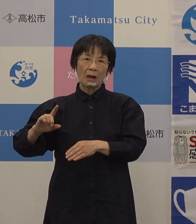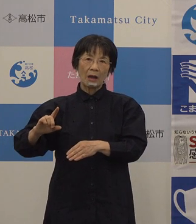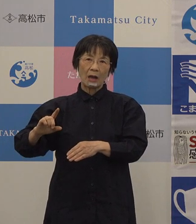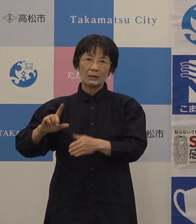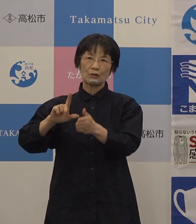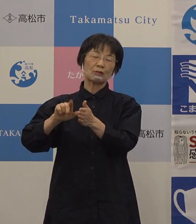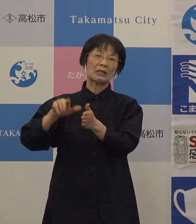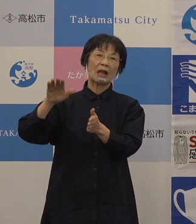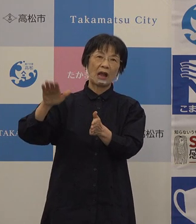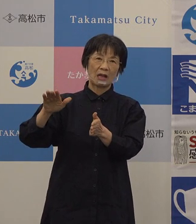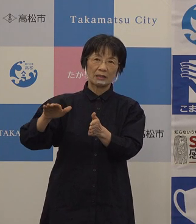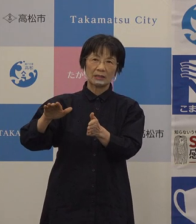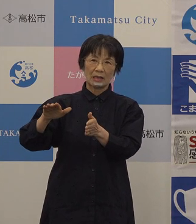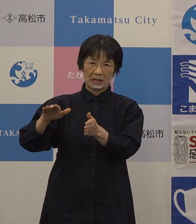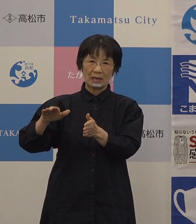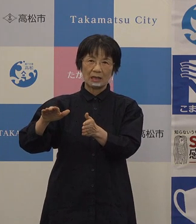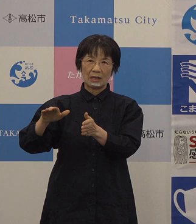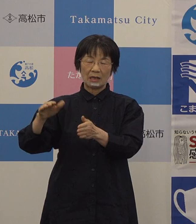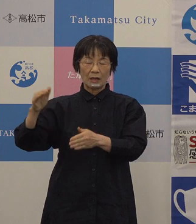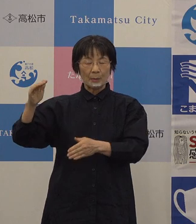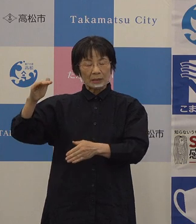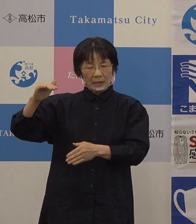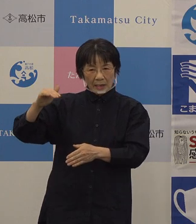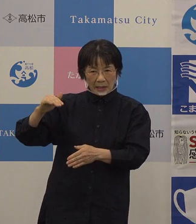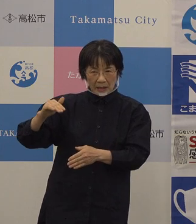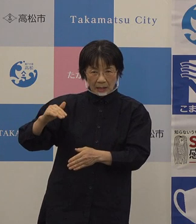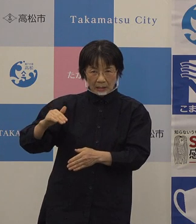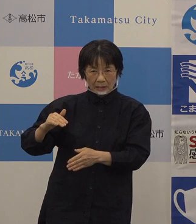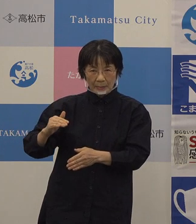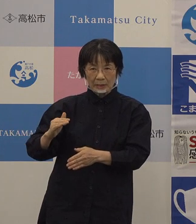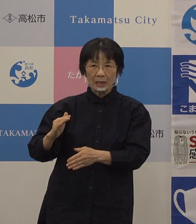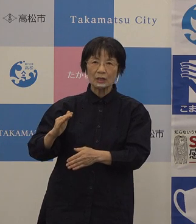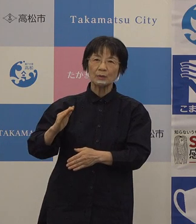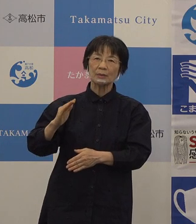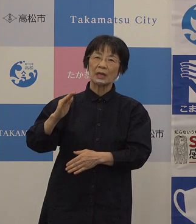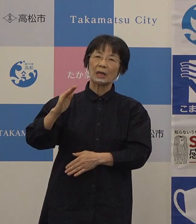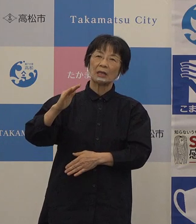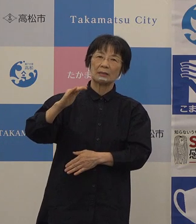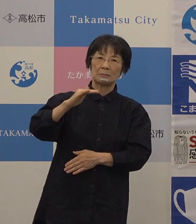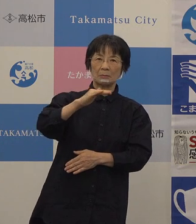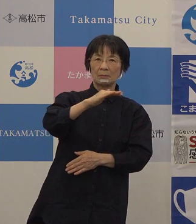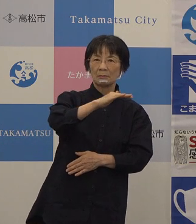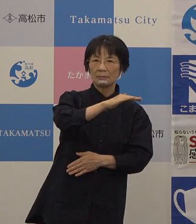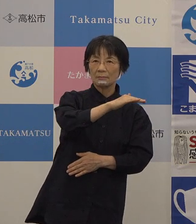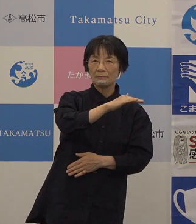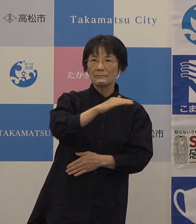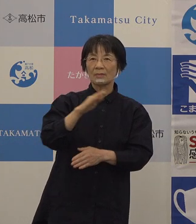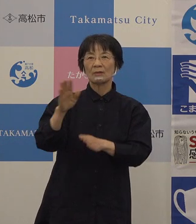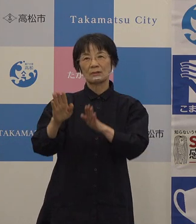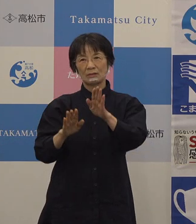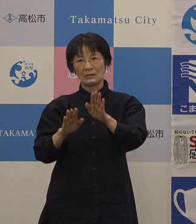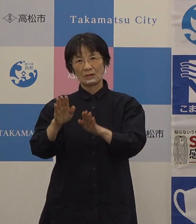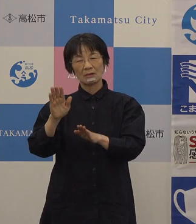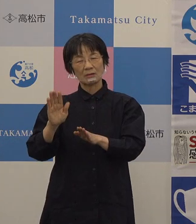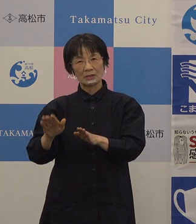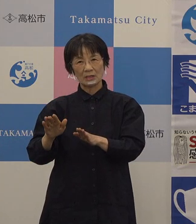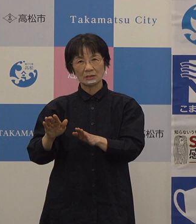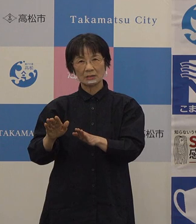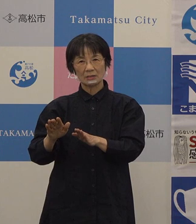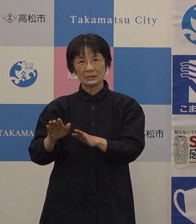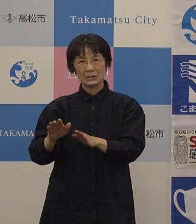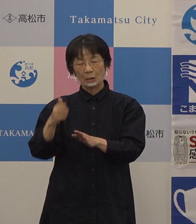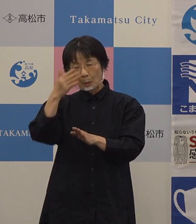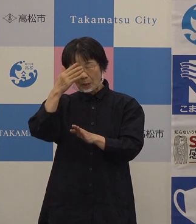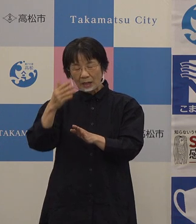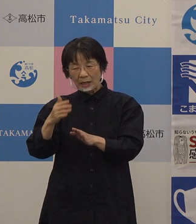ございましたがその後急激に減ってまた若干伸びてきておるというような状況でございます。まあ、若年層